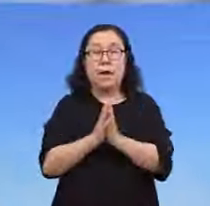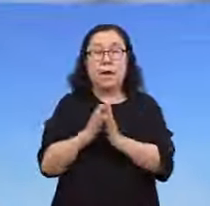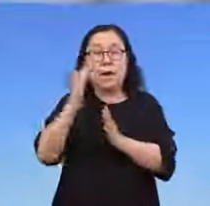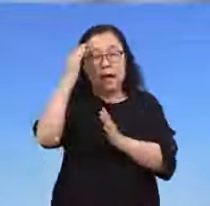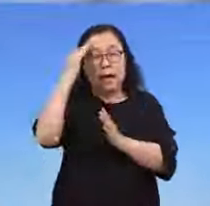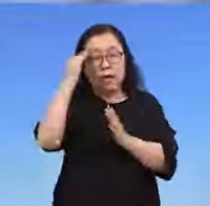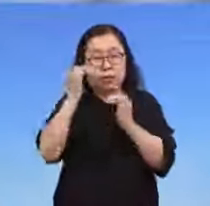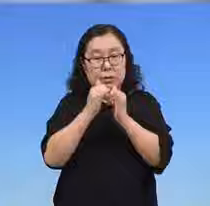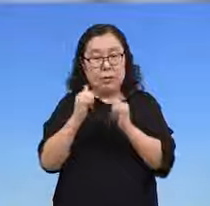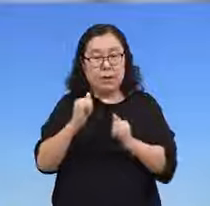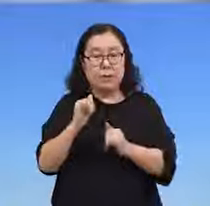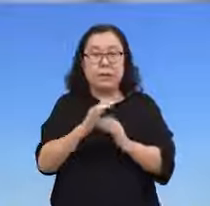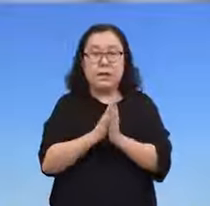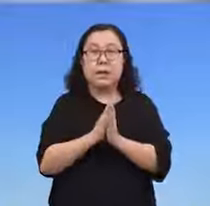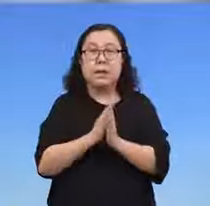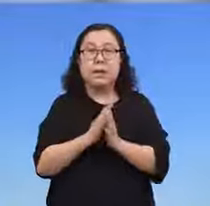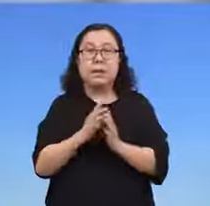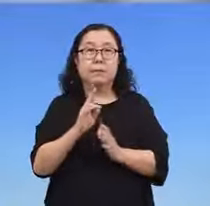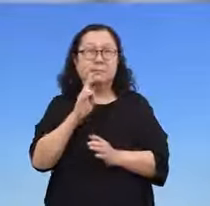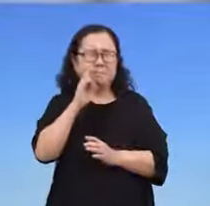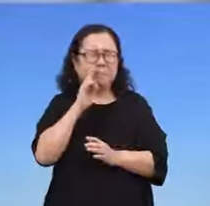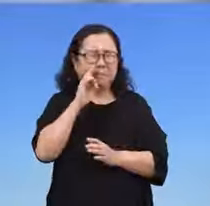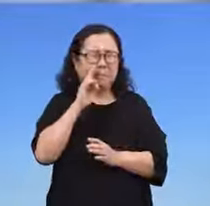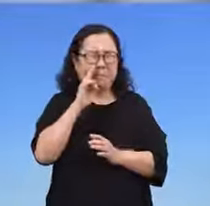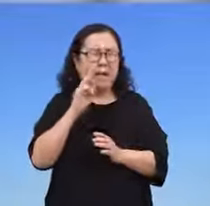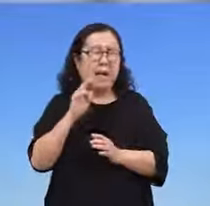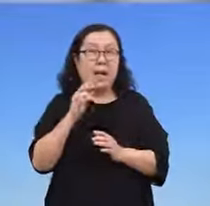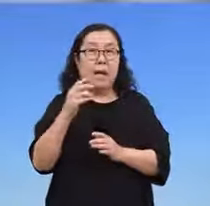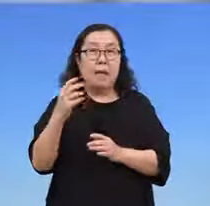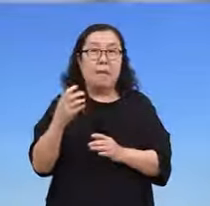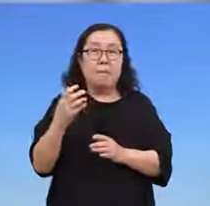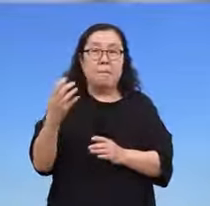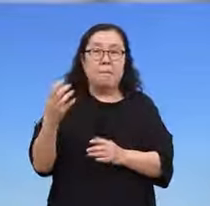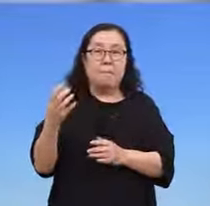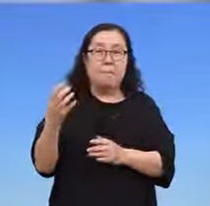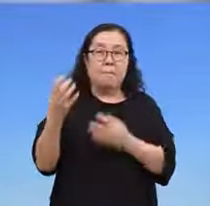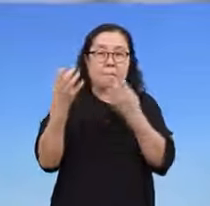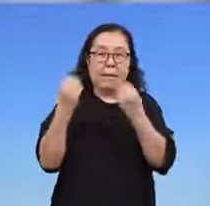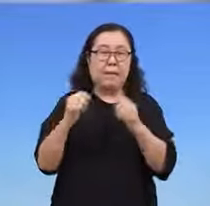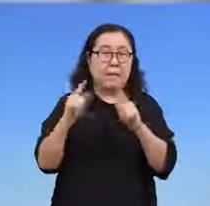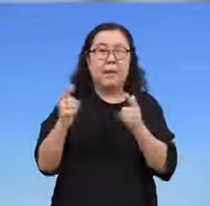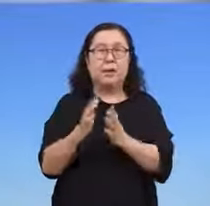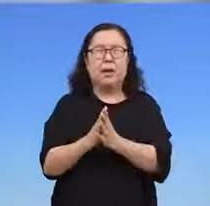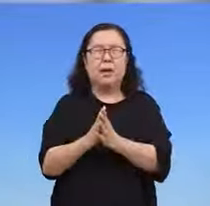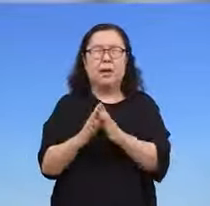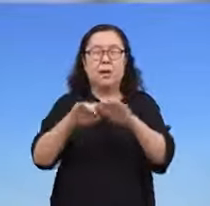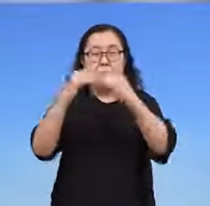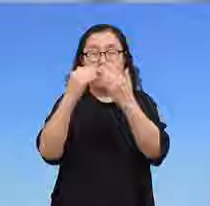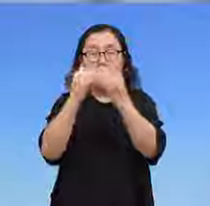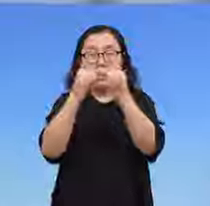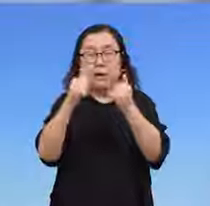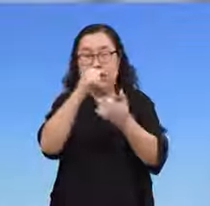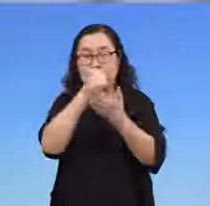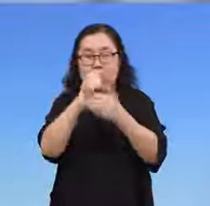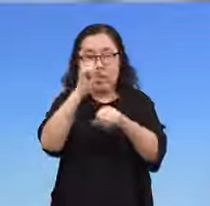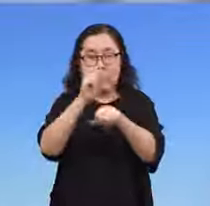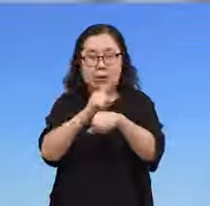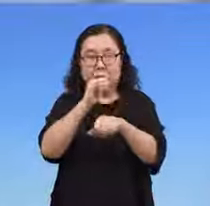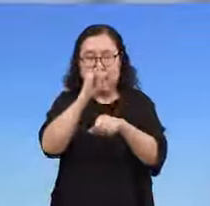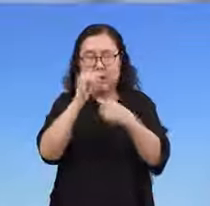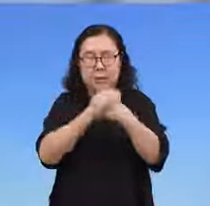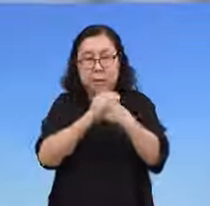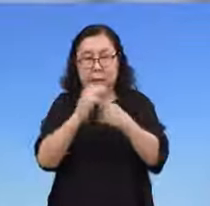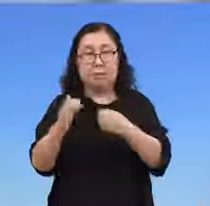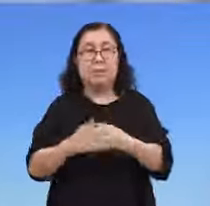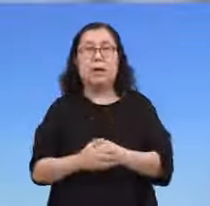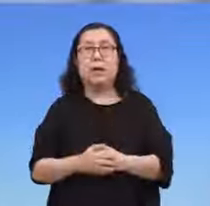사람이라고 유독 질투가 많겠습니까? 이 땅의 모든 인간들이 다 죄성을 가져서 그런 거예요. 제가 어느 칼럼에